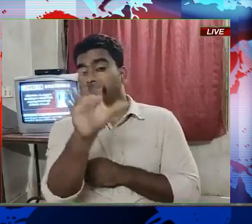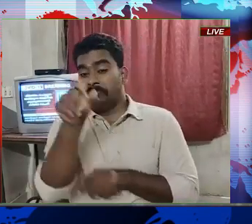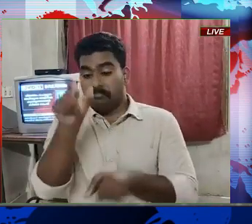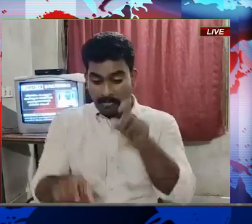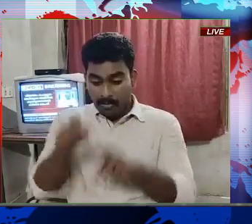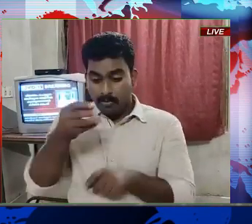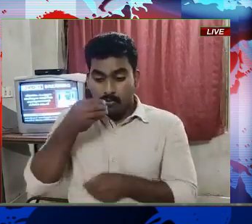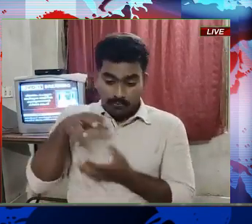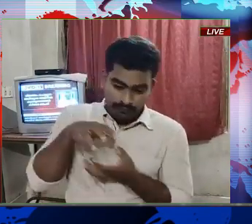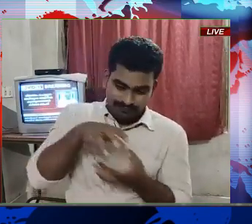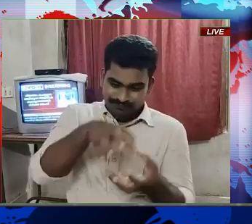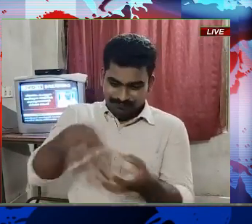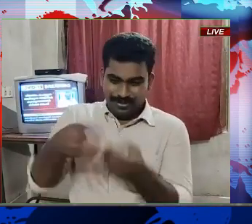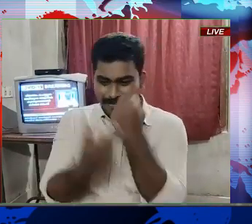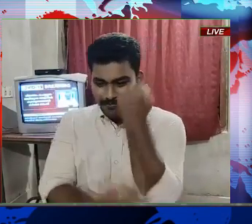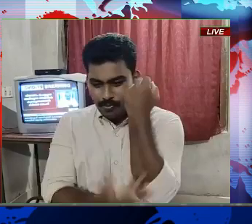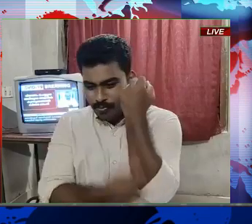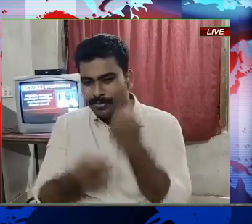കർണാടകയിലെ